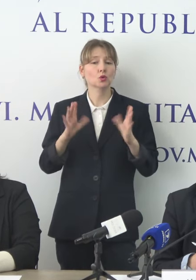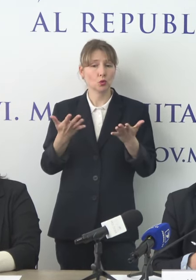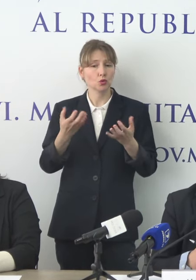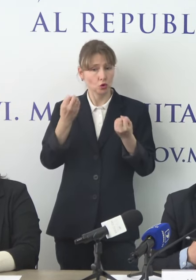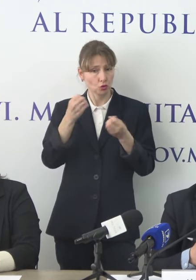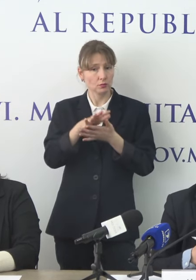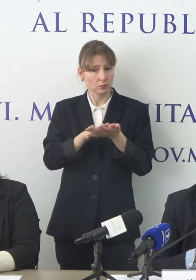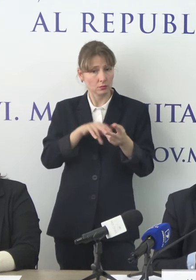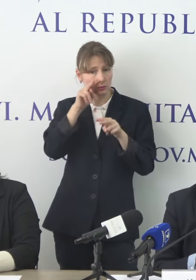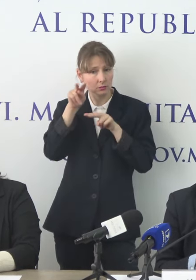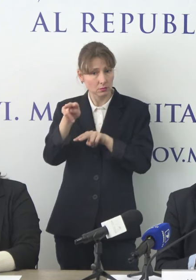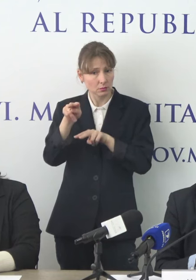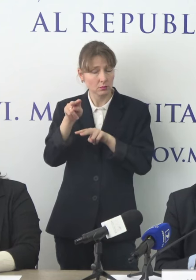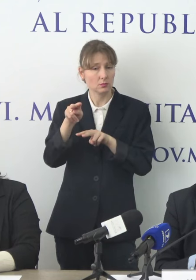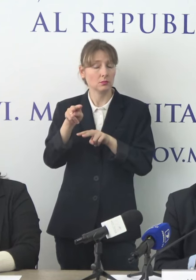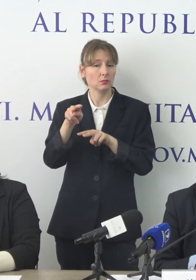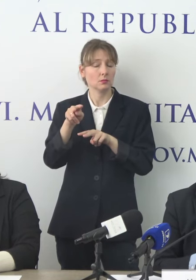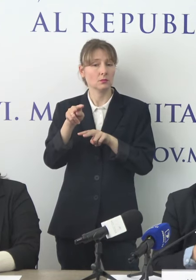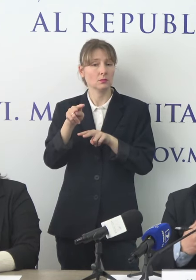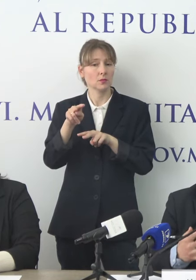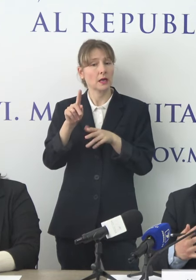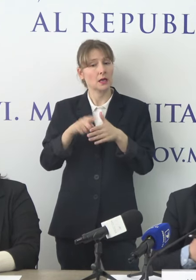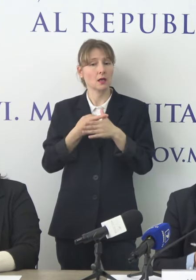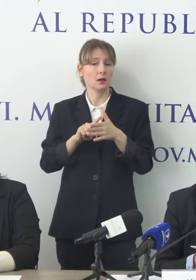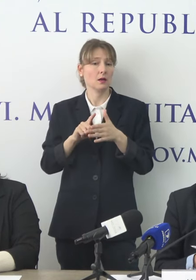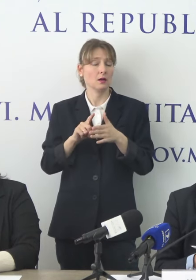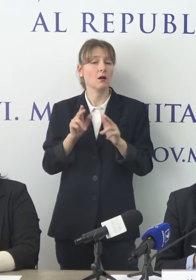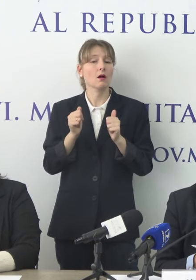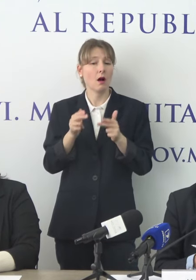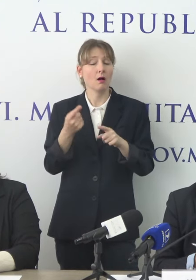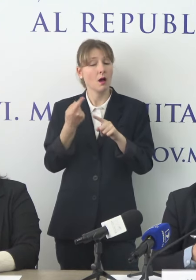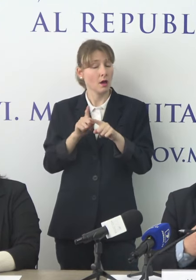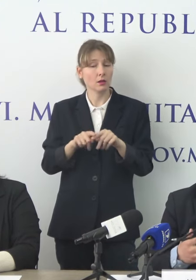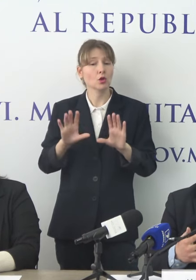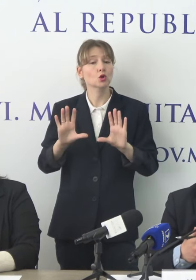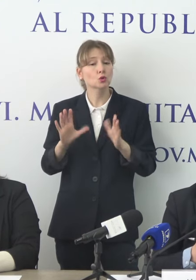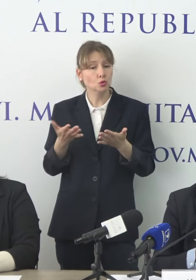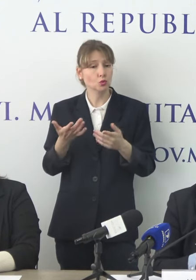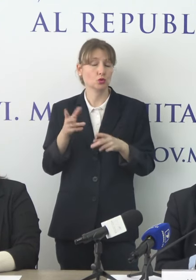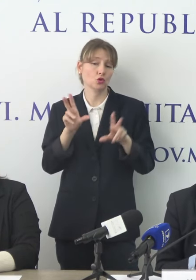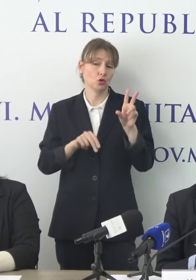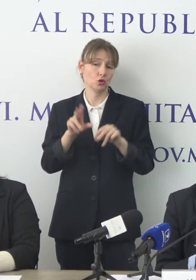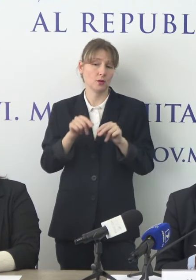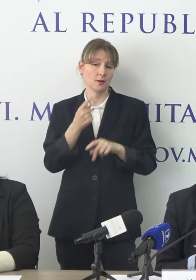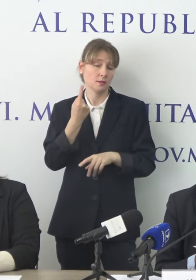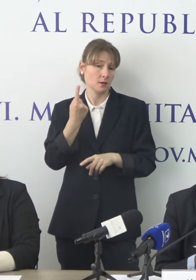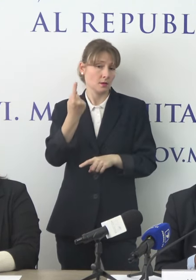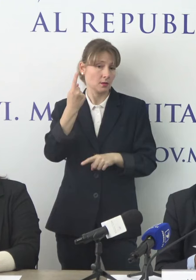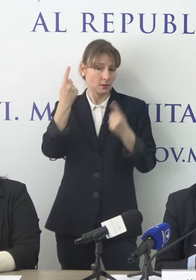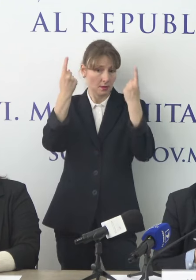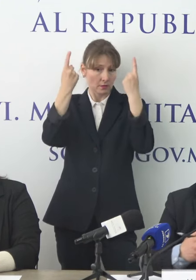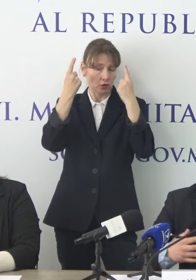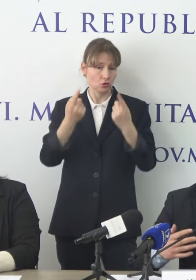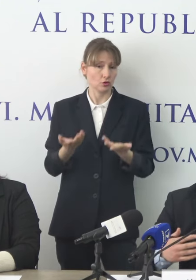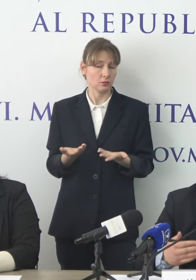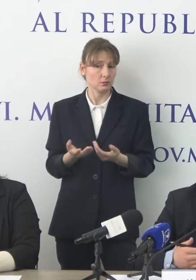asistența? Deci este monitorizat pentru că cazul dat este considerat unul